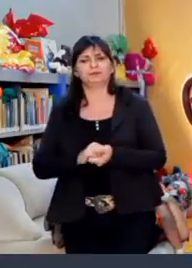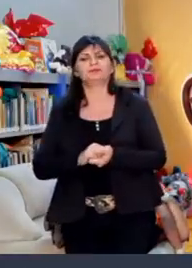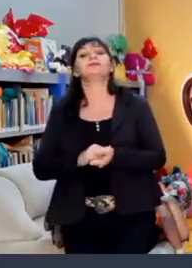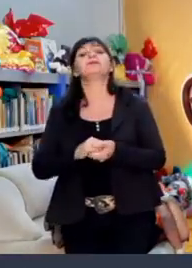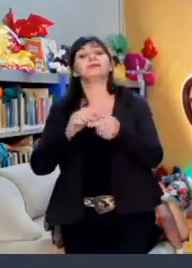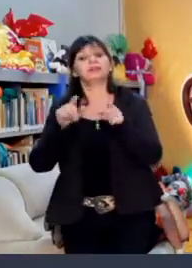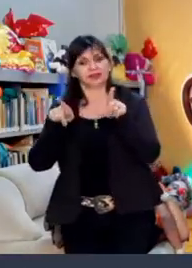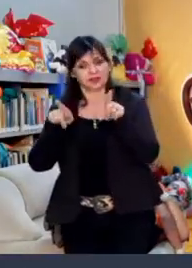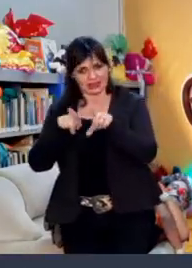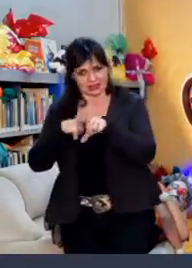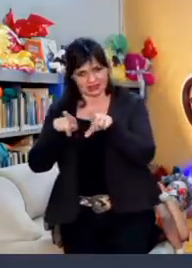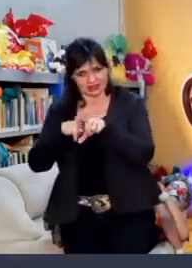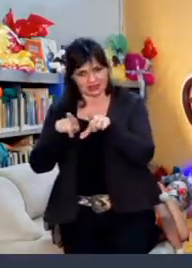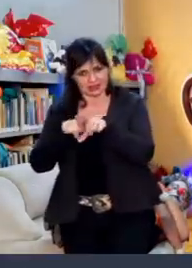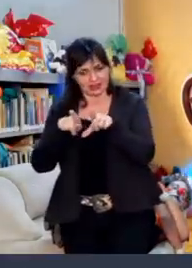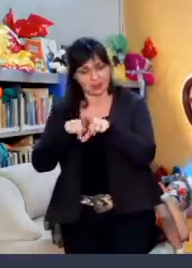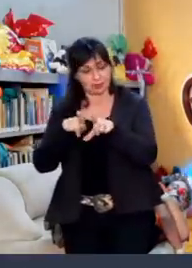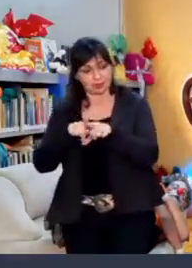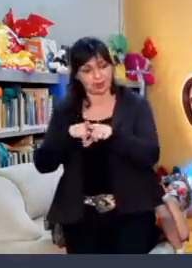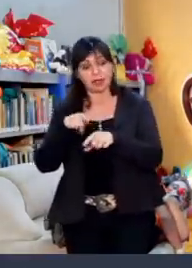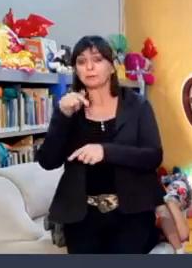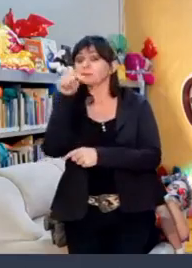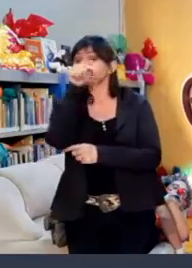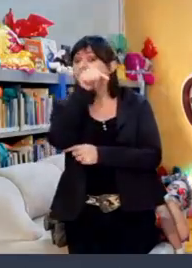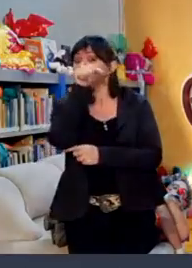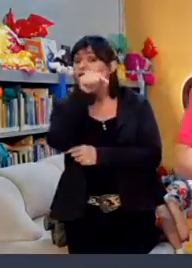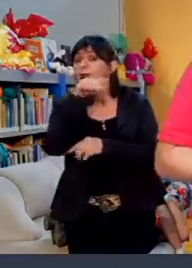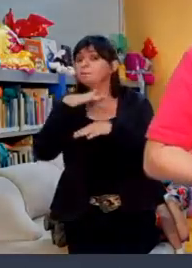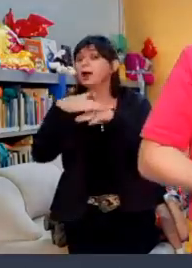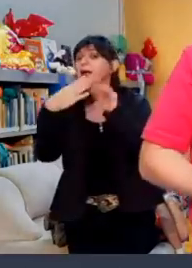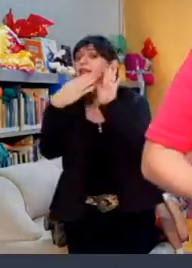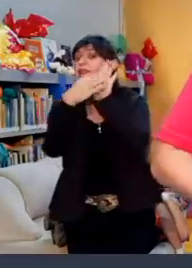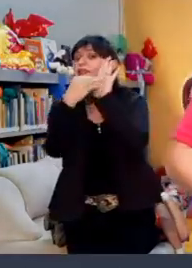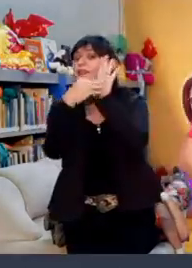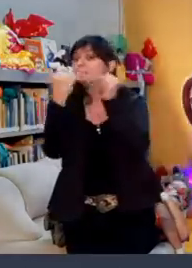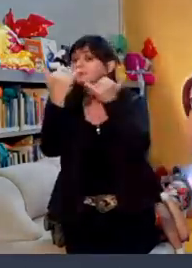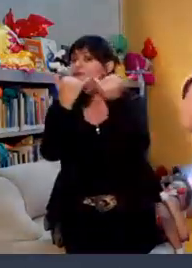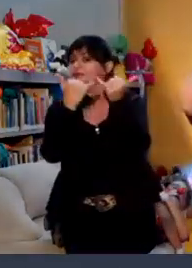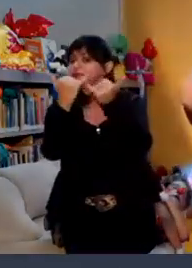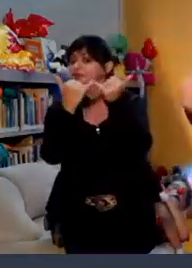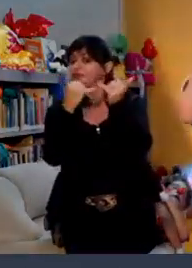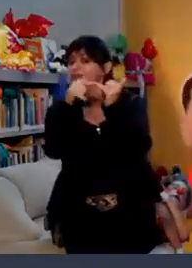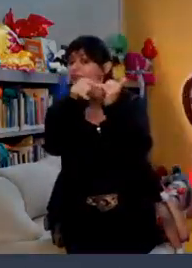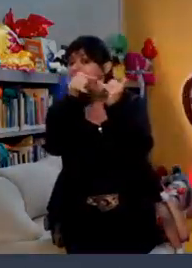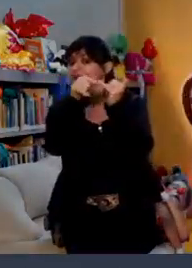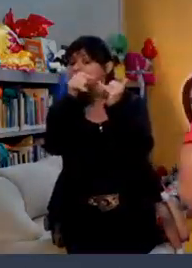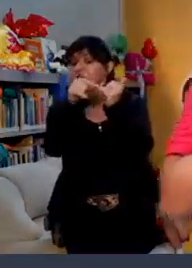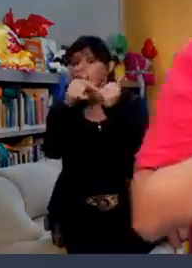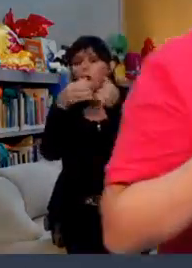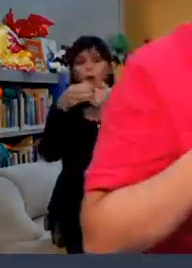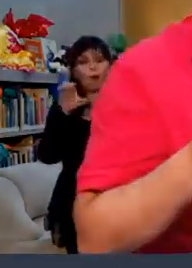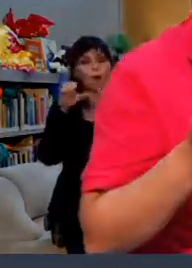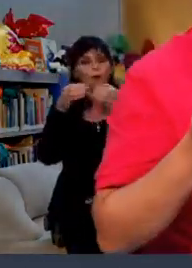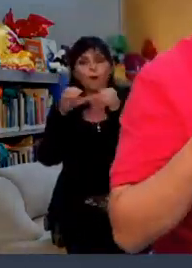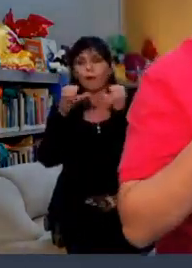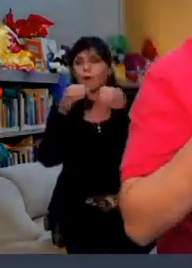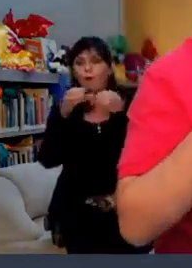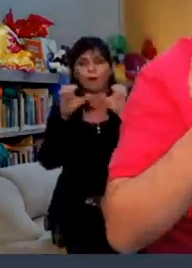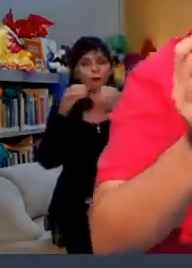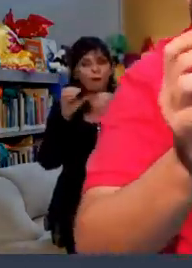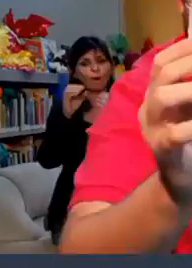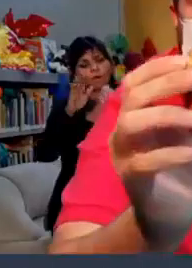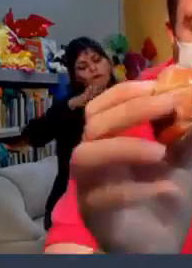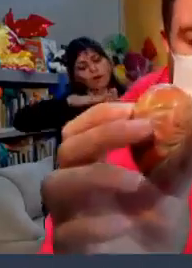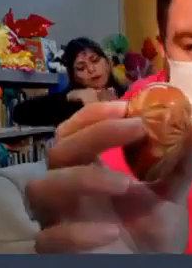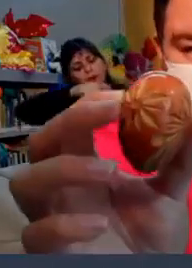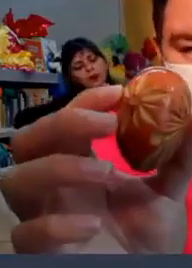Aqui, pessoal, tem mais alguns exemplos de ovinhos, tá? Eu estou saindo um pouquinho do